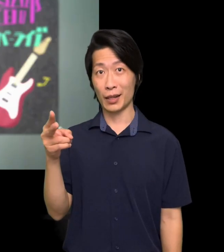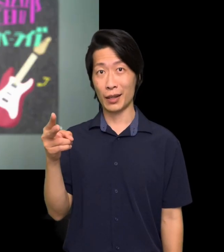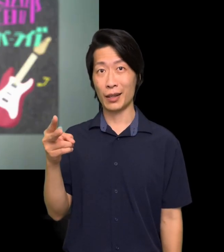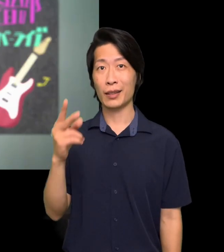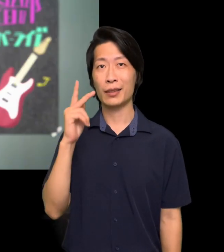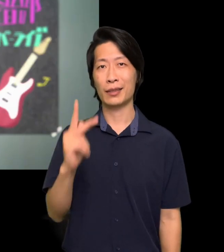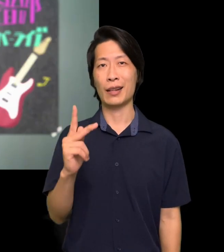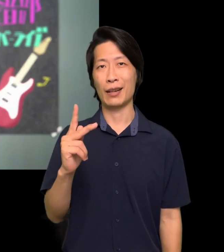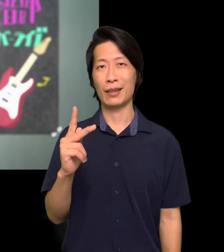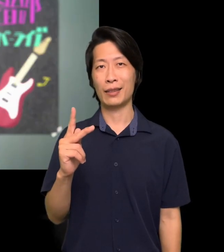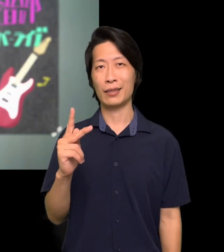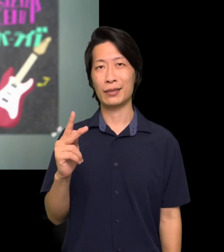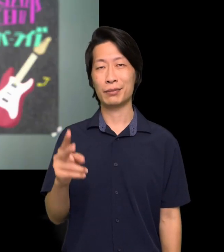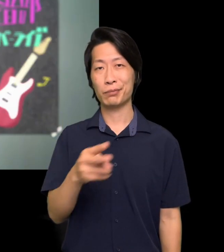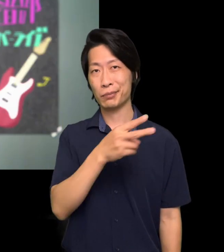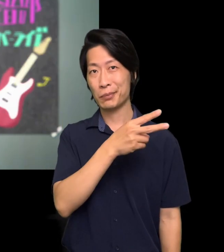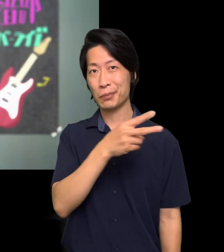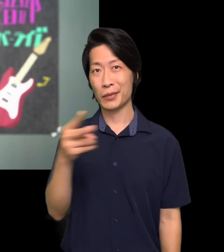バカ、